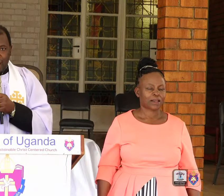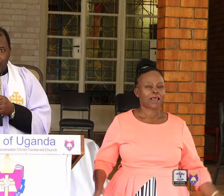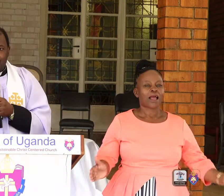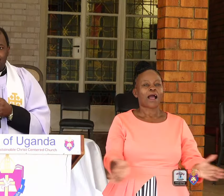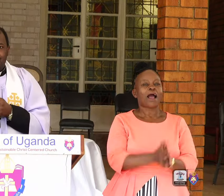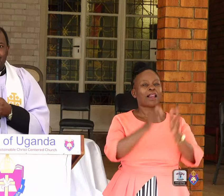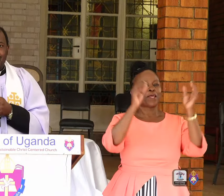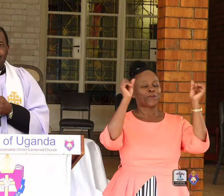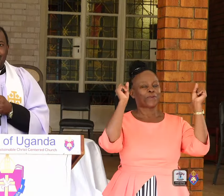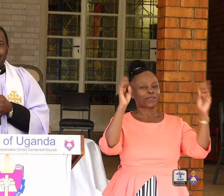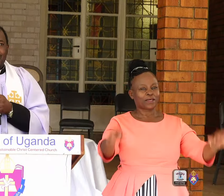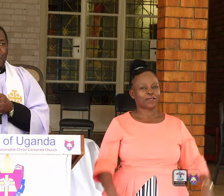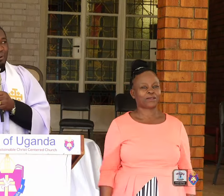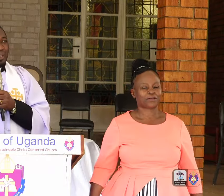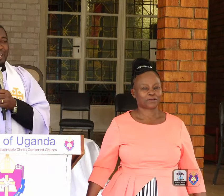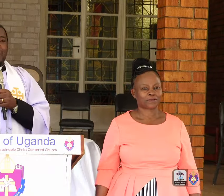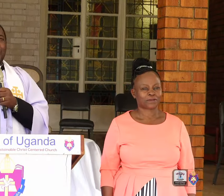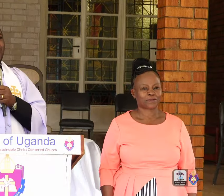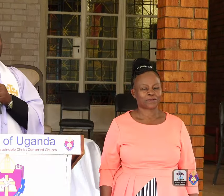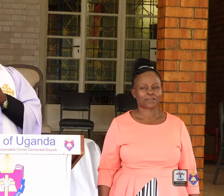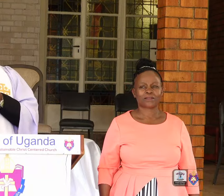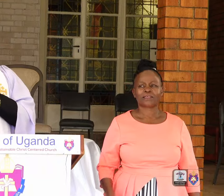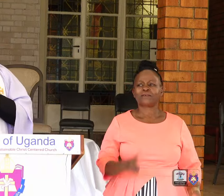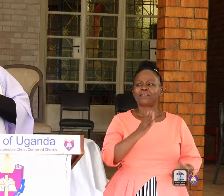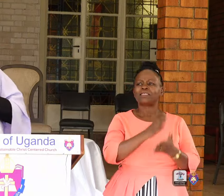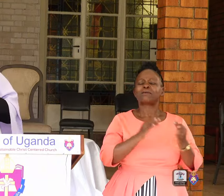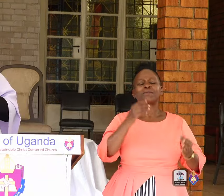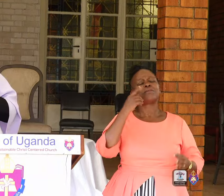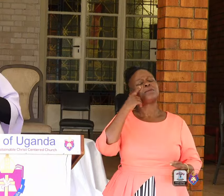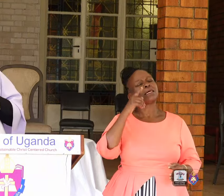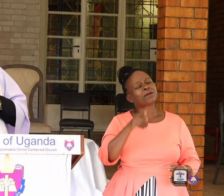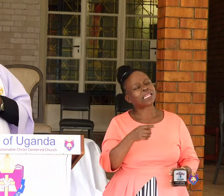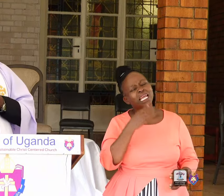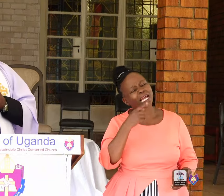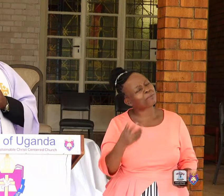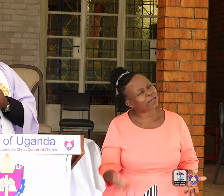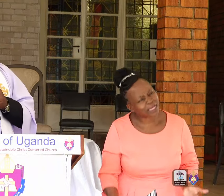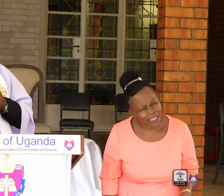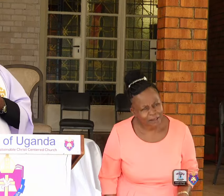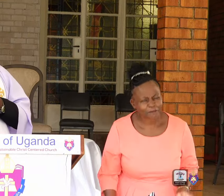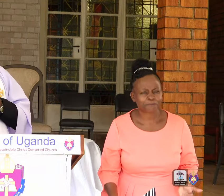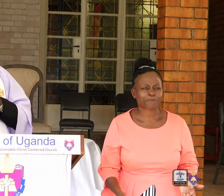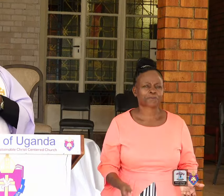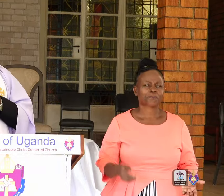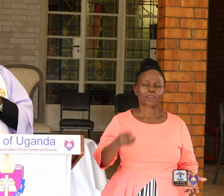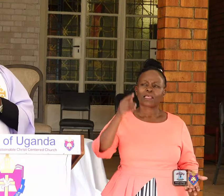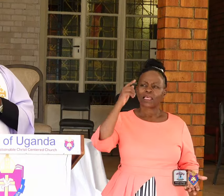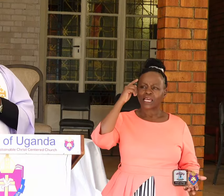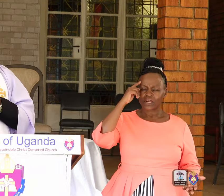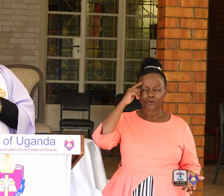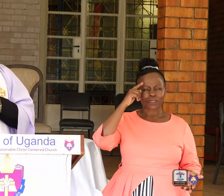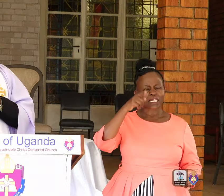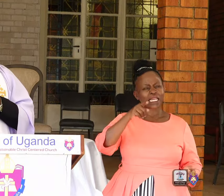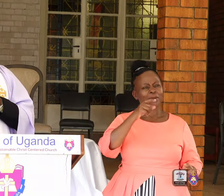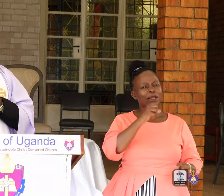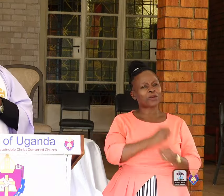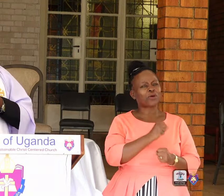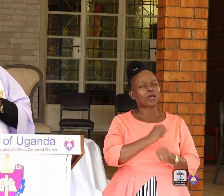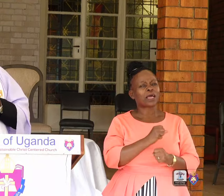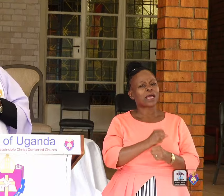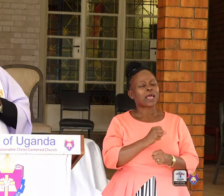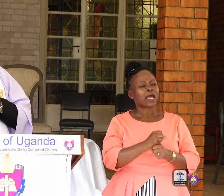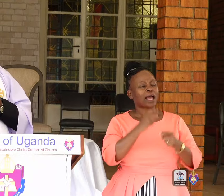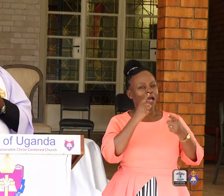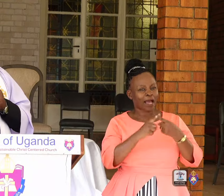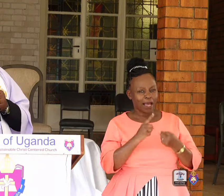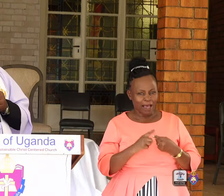aleluya olwo byendaba nengamba ne bannaye era ndowooza ne bana abakola census